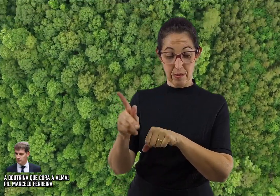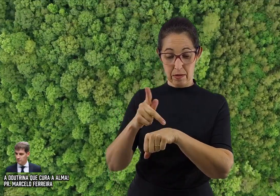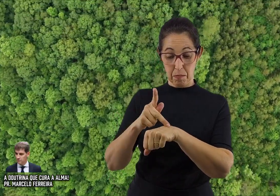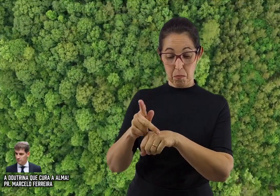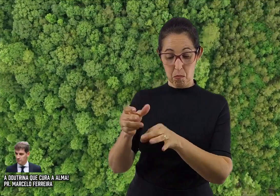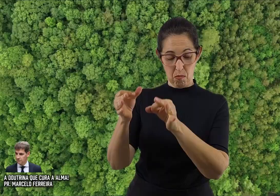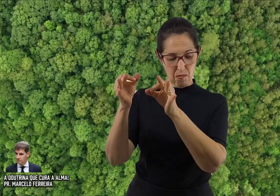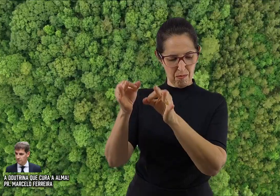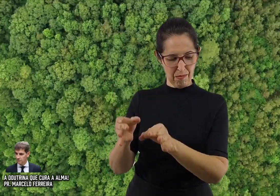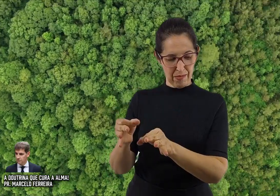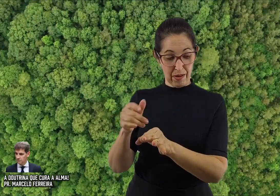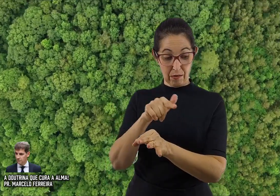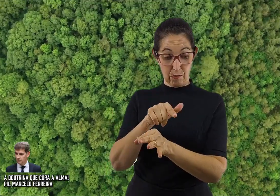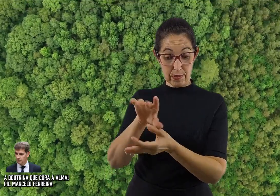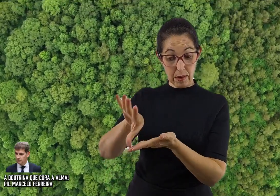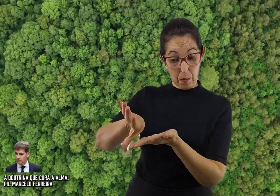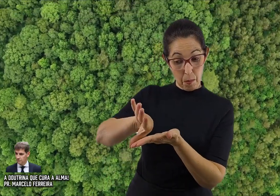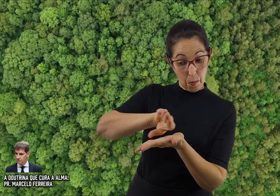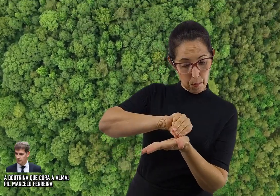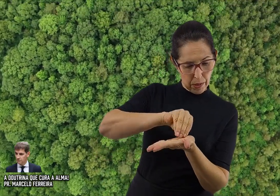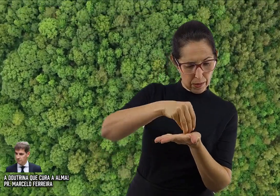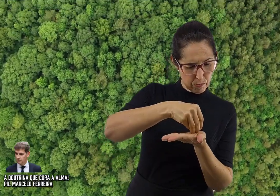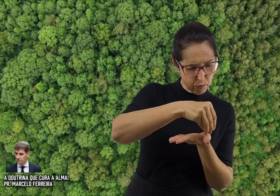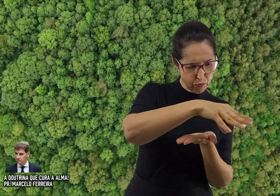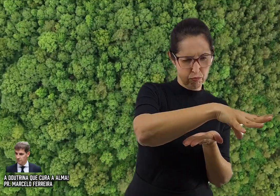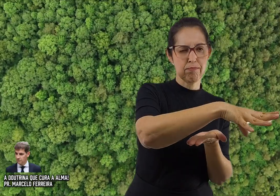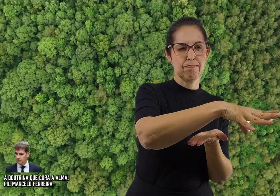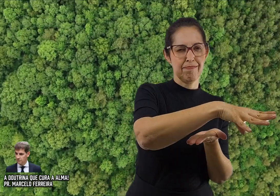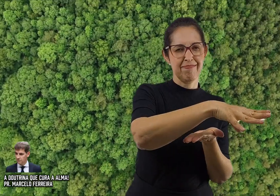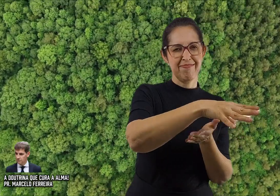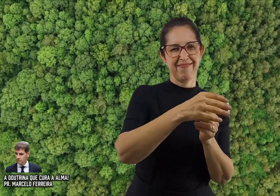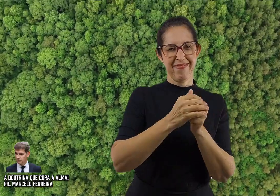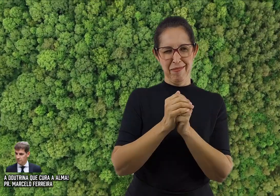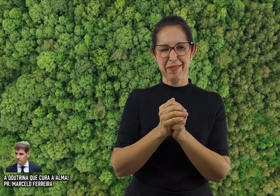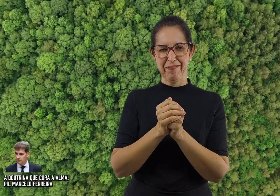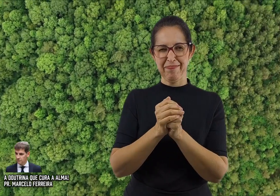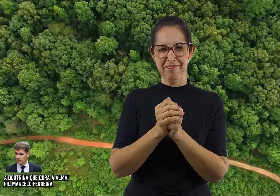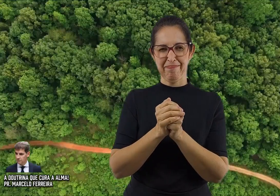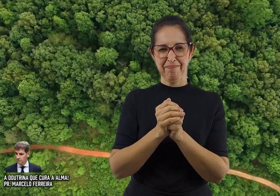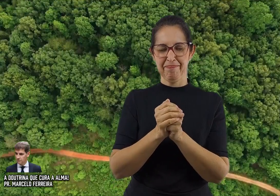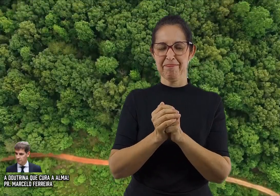convém à sã doutrina. Glória a Deus. Assentado, irmãos.